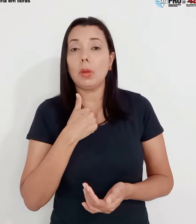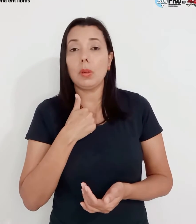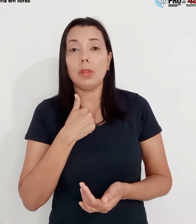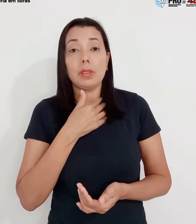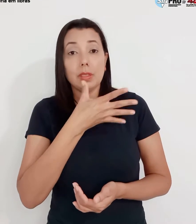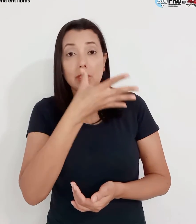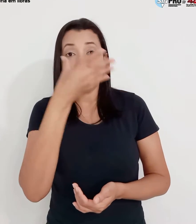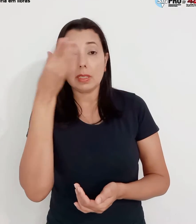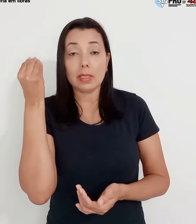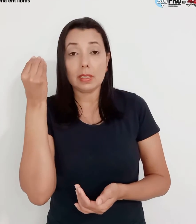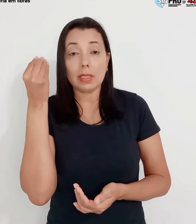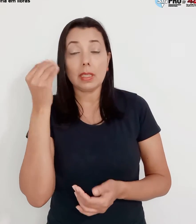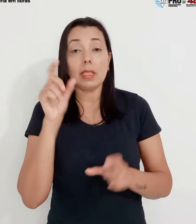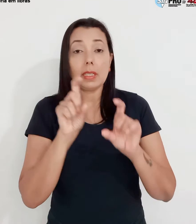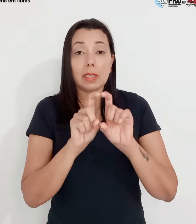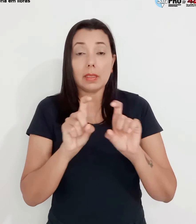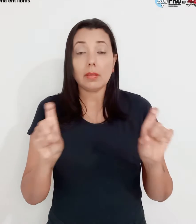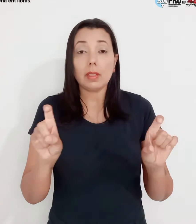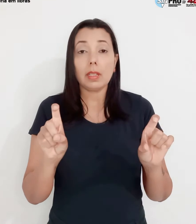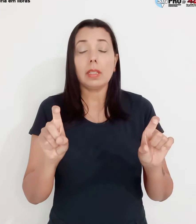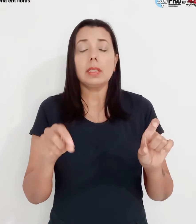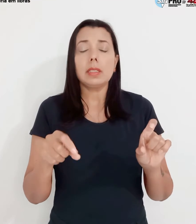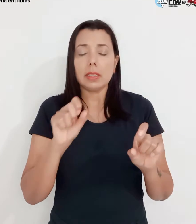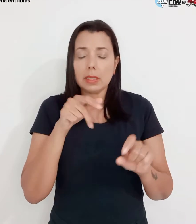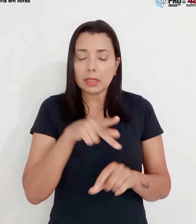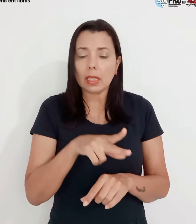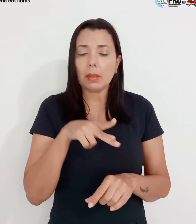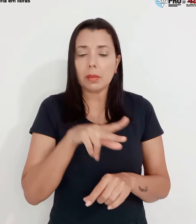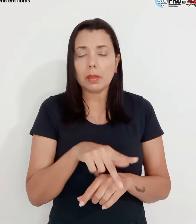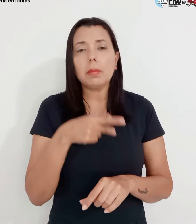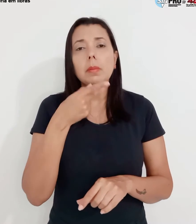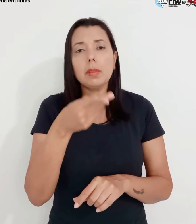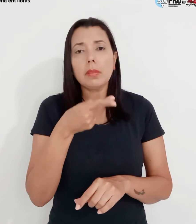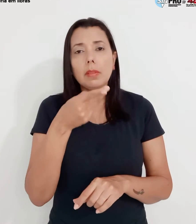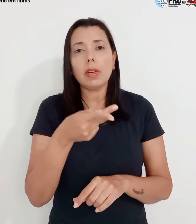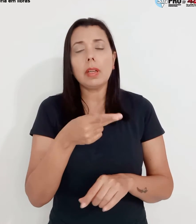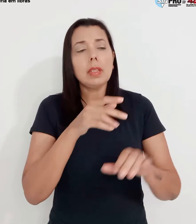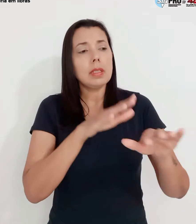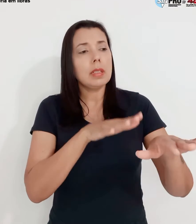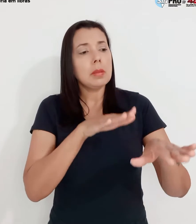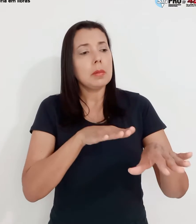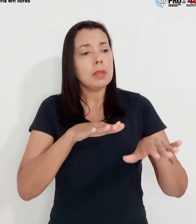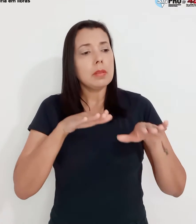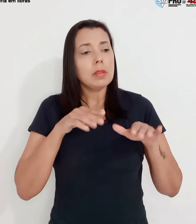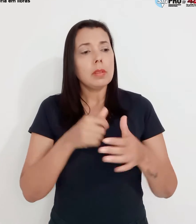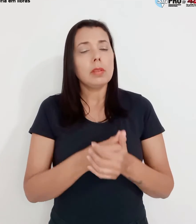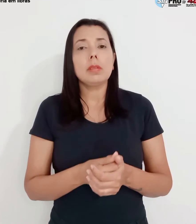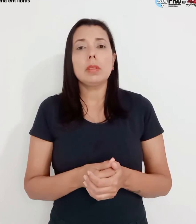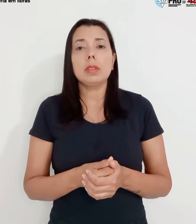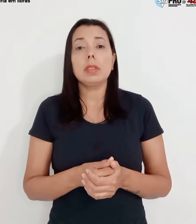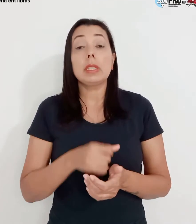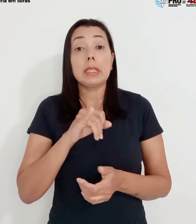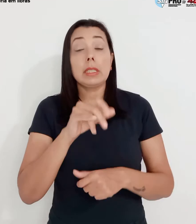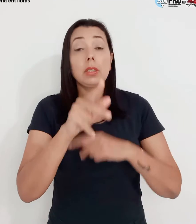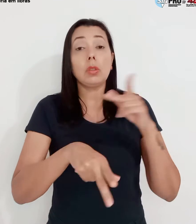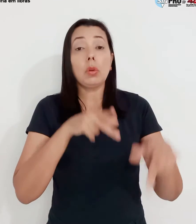esquecer da frase que vem sendo dita nas manifestações. Se o povo está nas